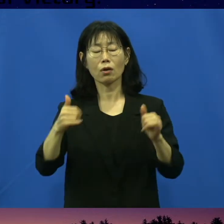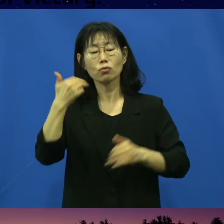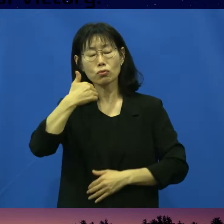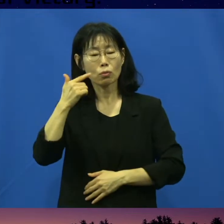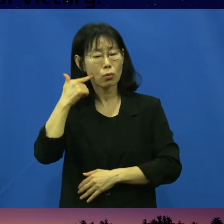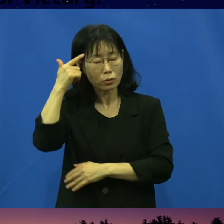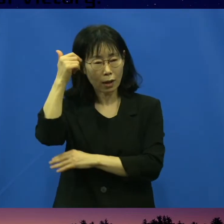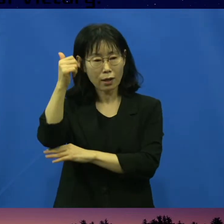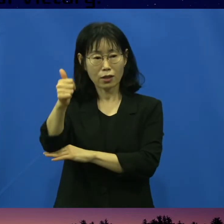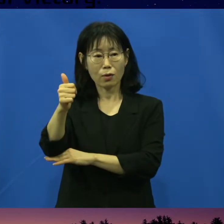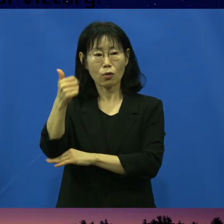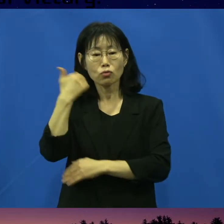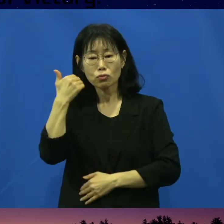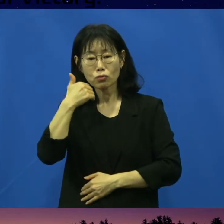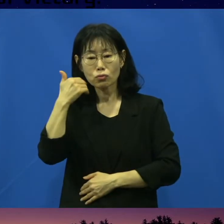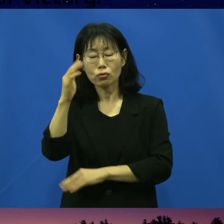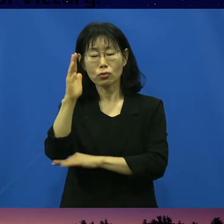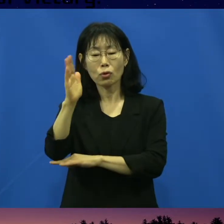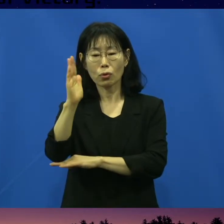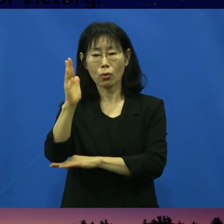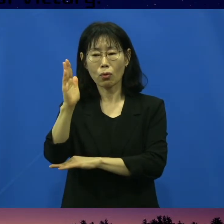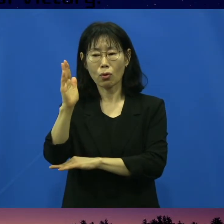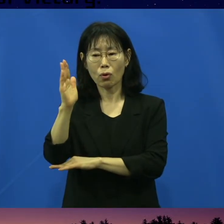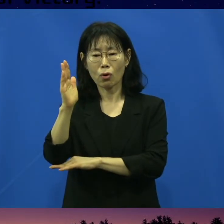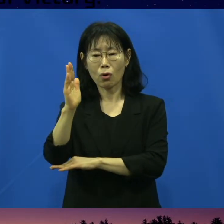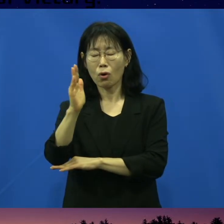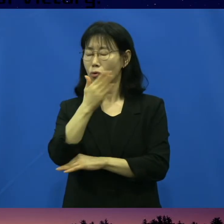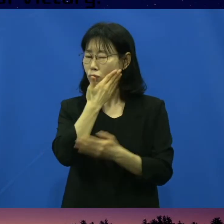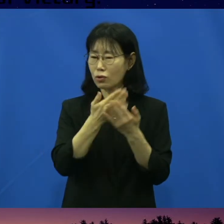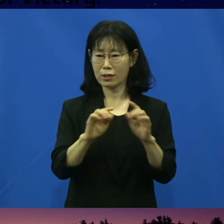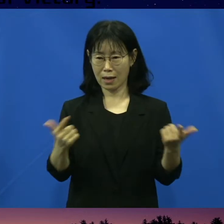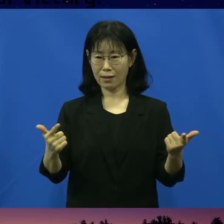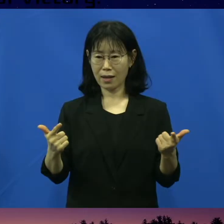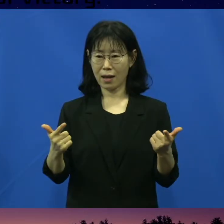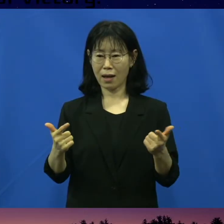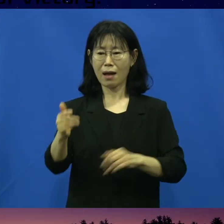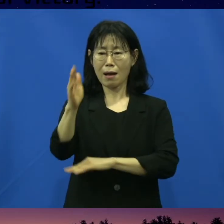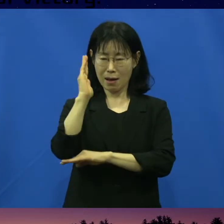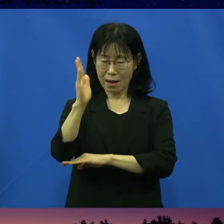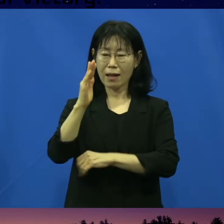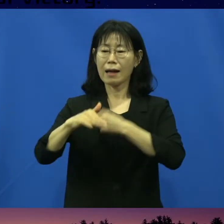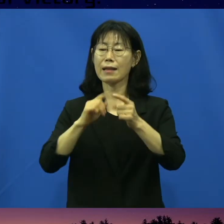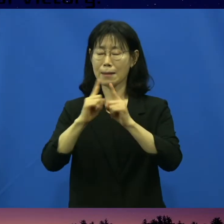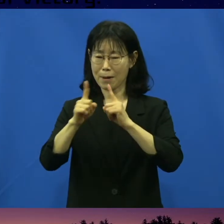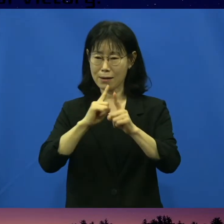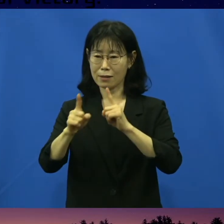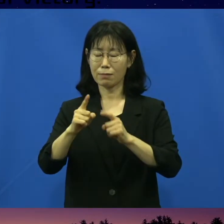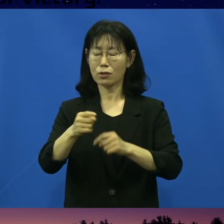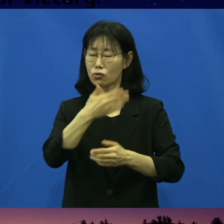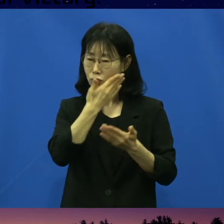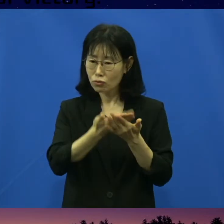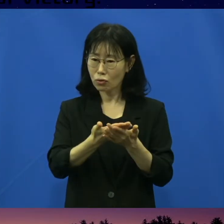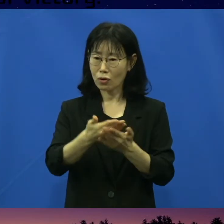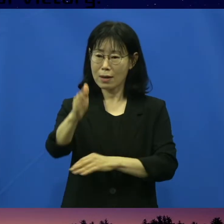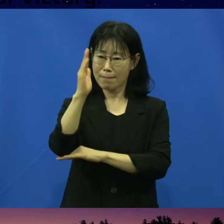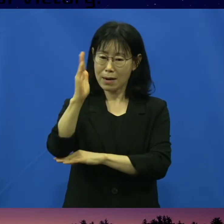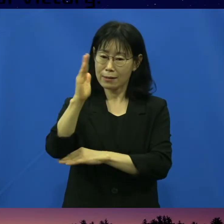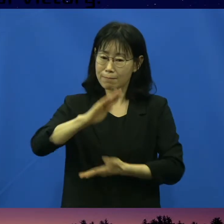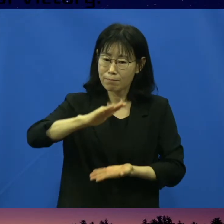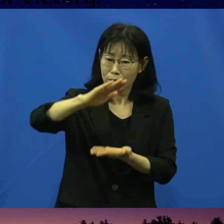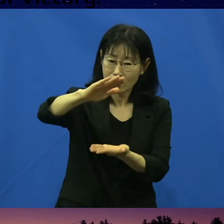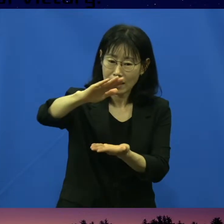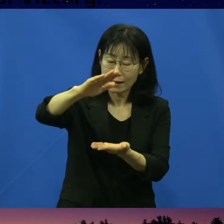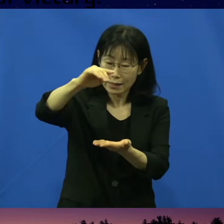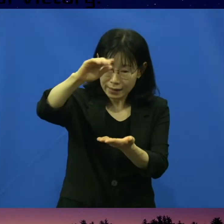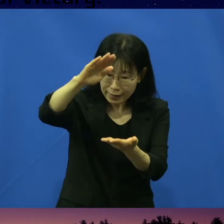목사님이 중요해요. 여러분 메시지가 중요하지 하나님의 말씀이 중요하지. 말씀을 말씀으로 전하면